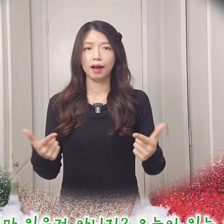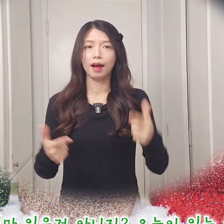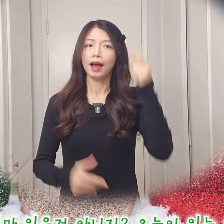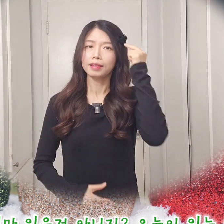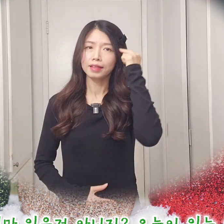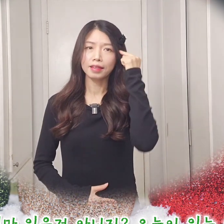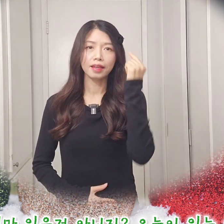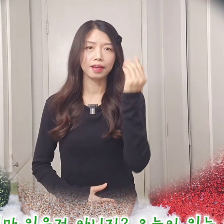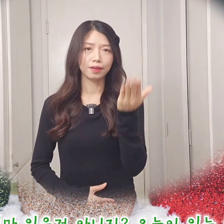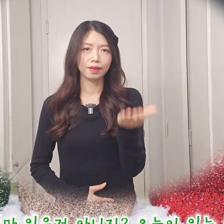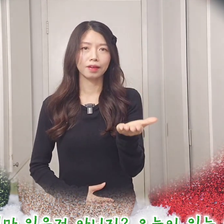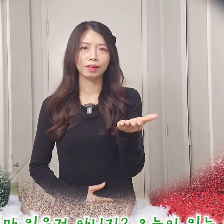아니지?